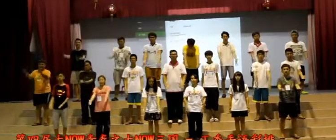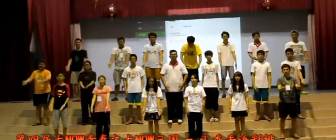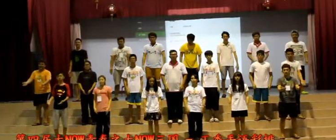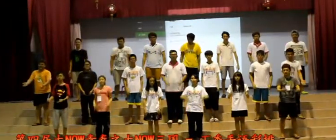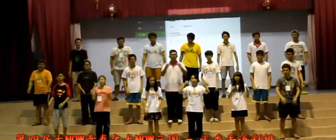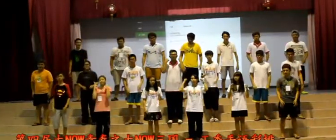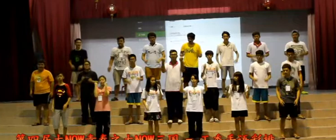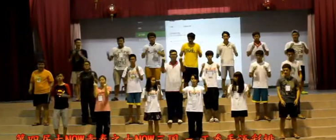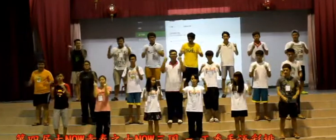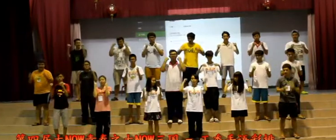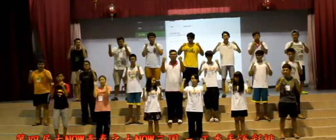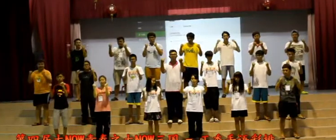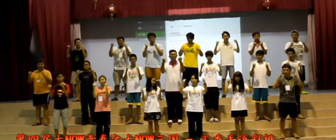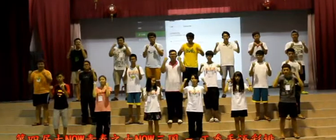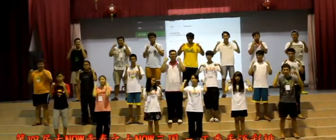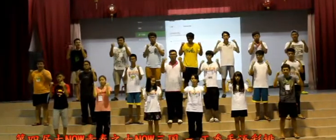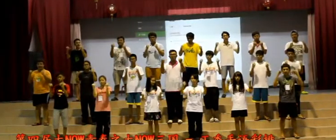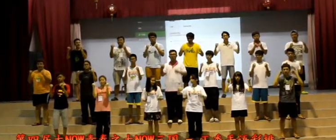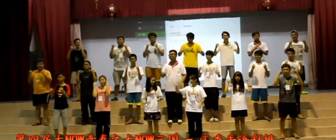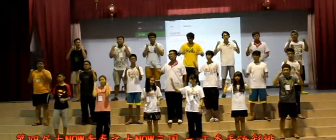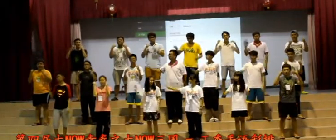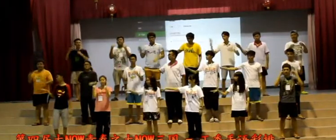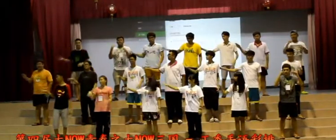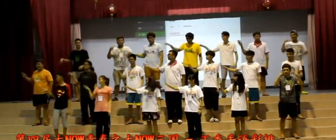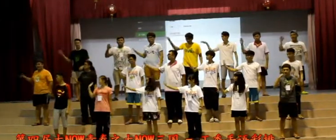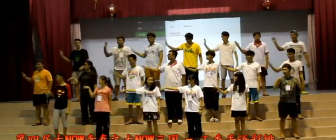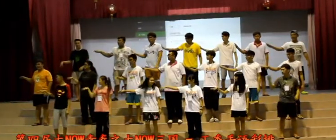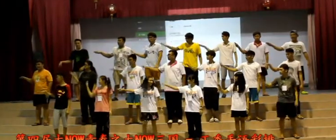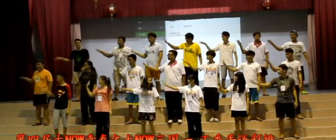让，决心冲开心中挣扎，亲恩终可报答。